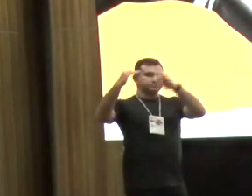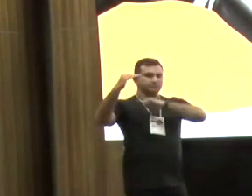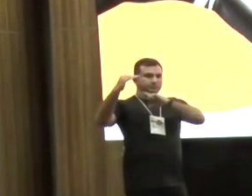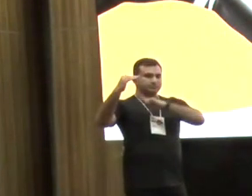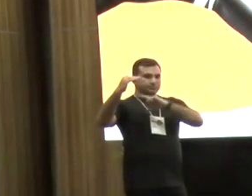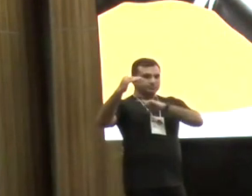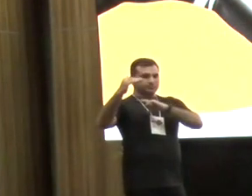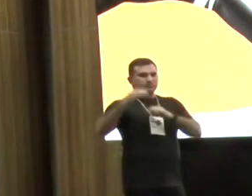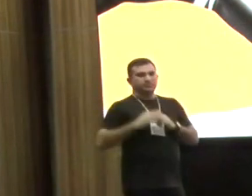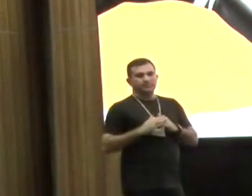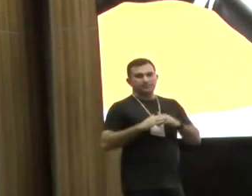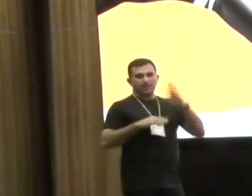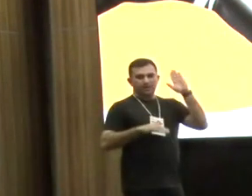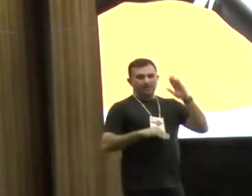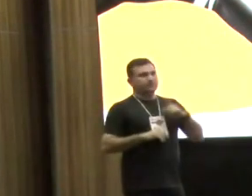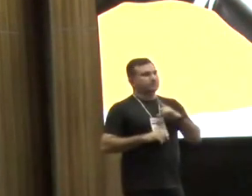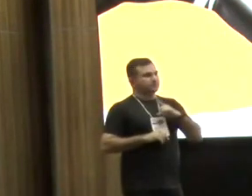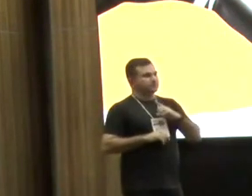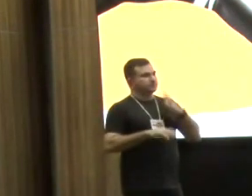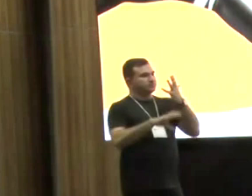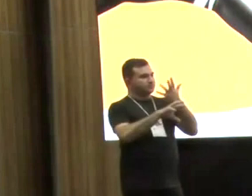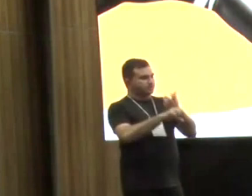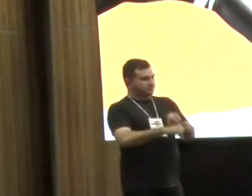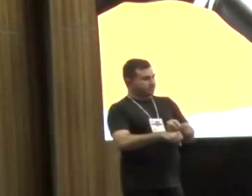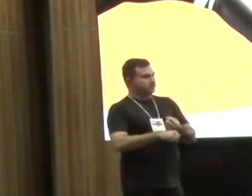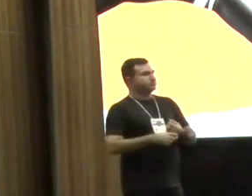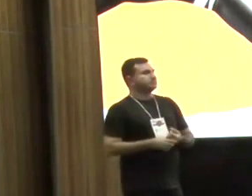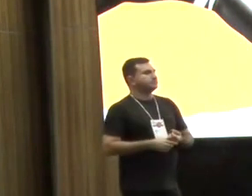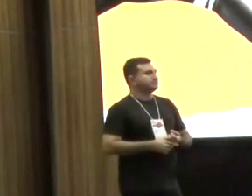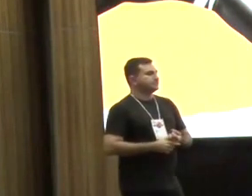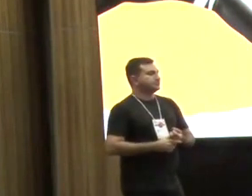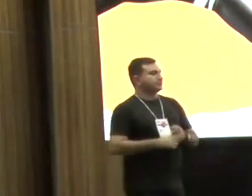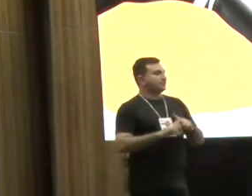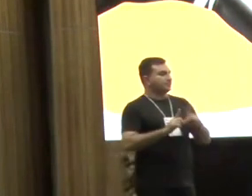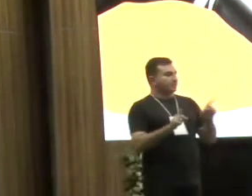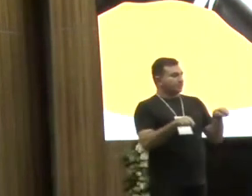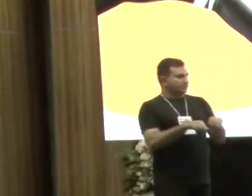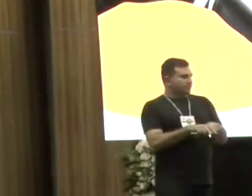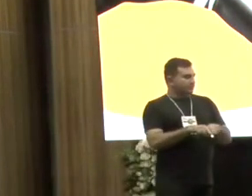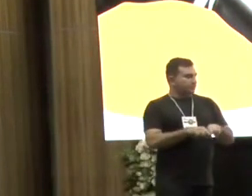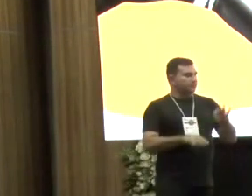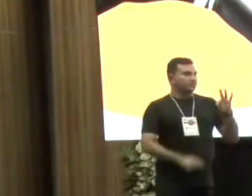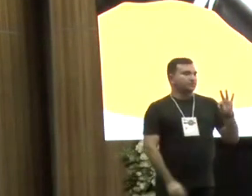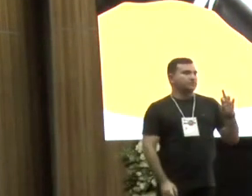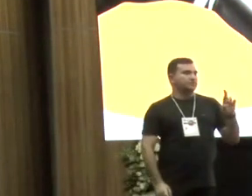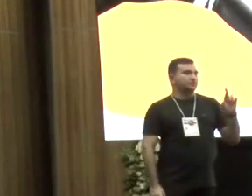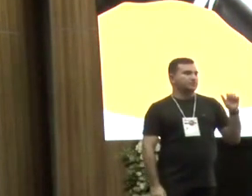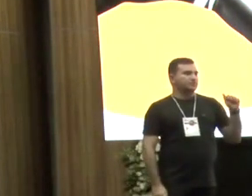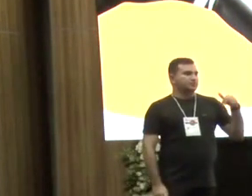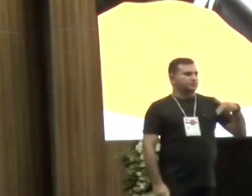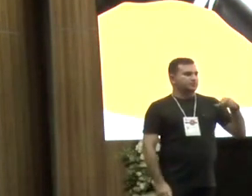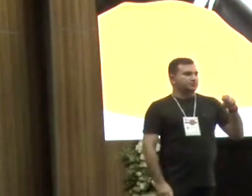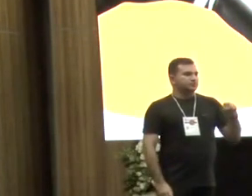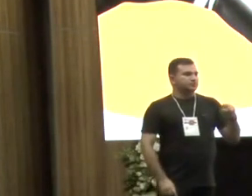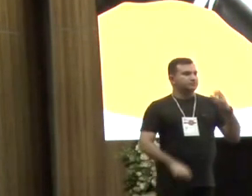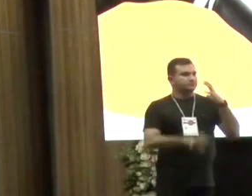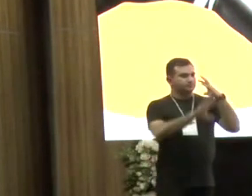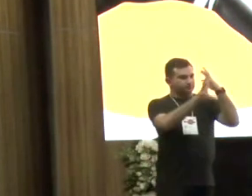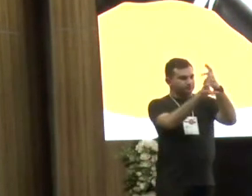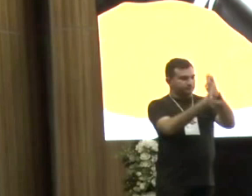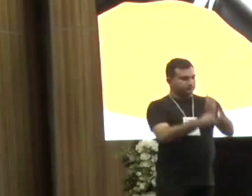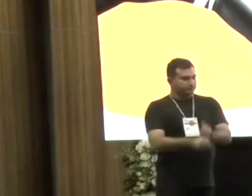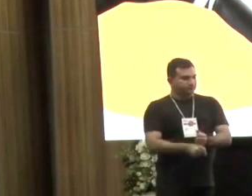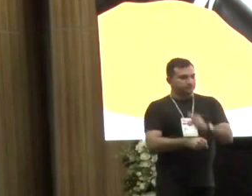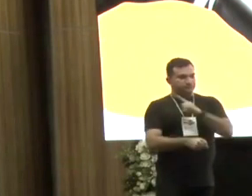ter esse olhar interdisciplinar. Mas é também transdisciplinar, quando ele tem impacto